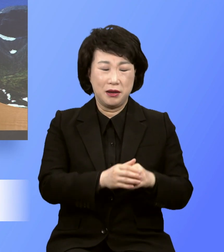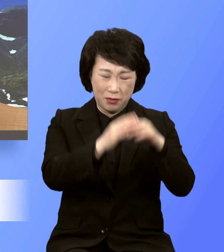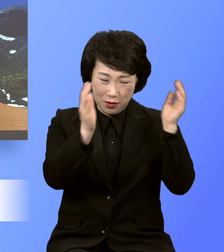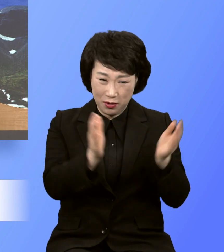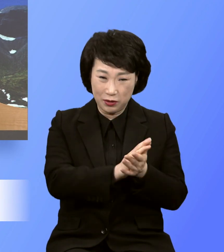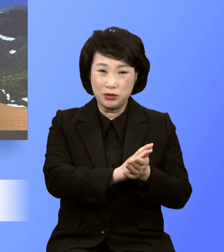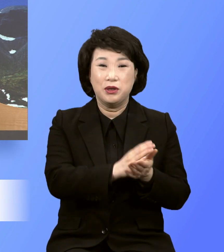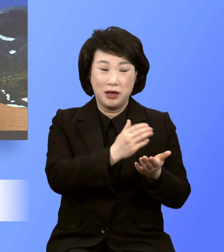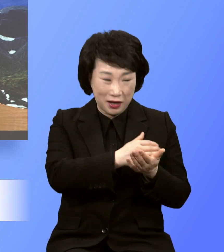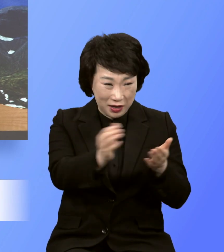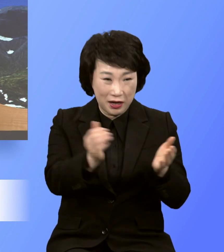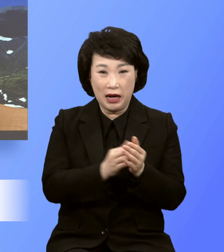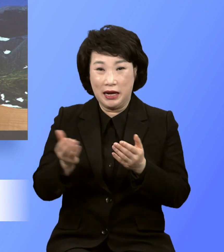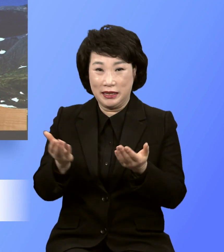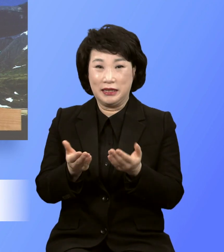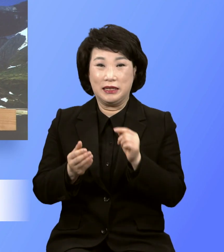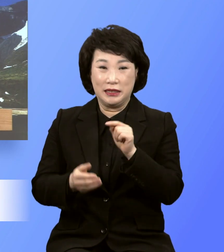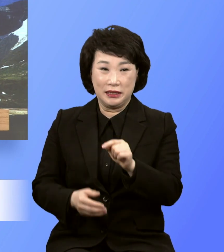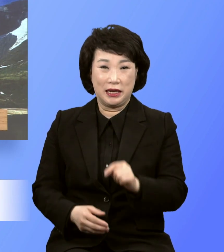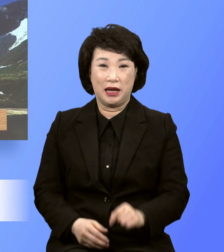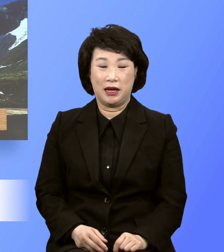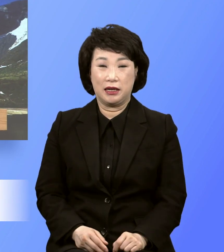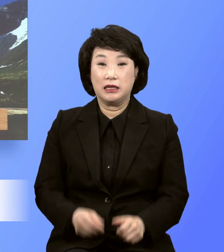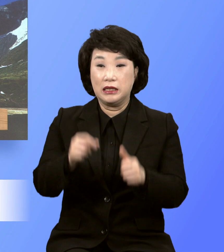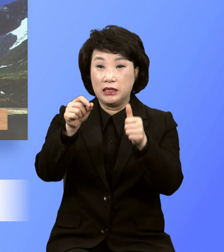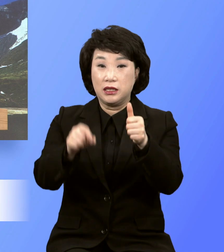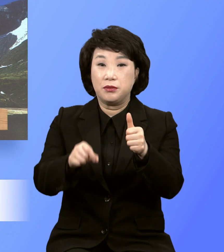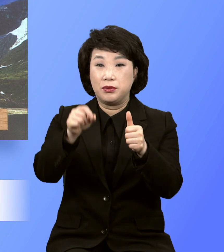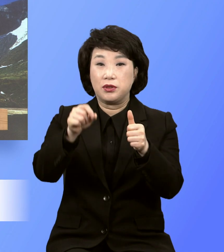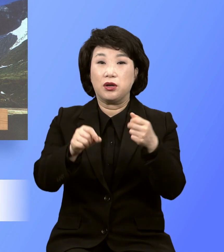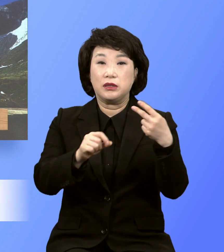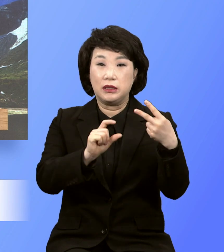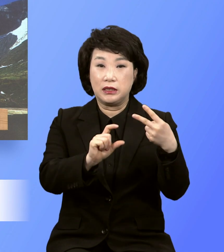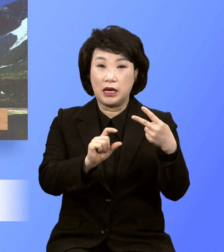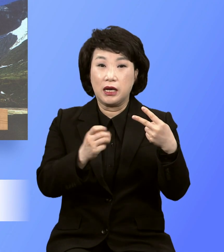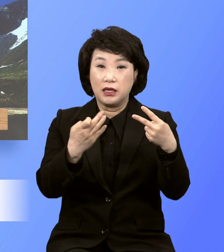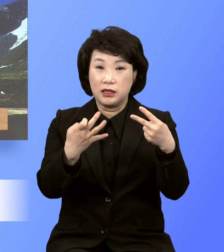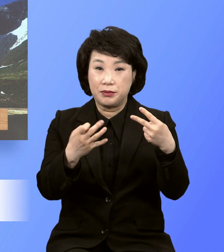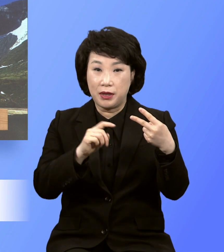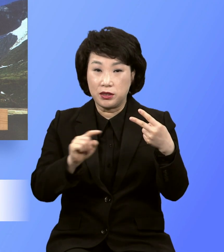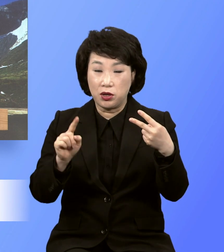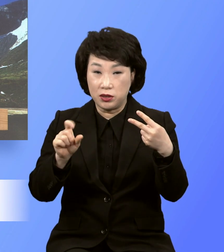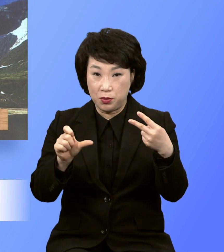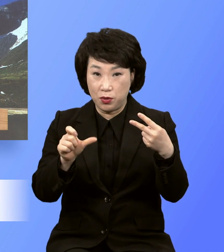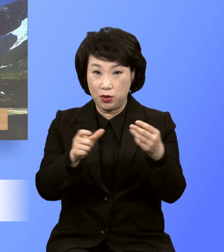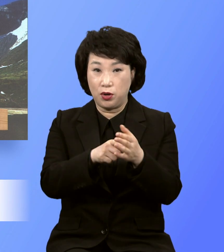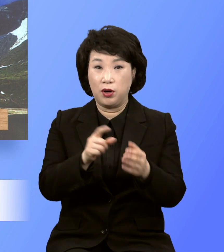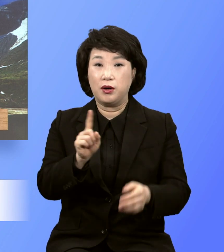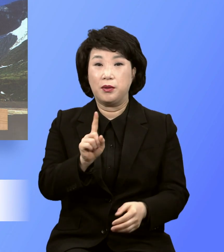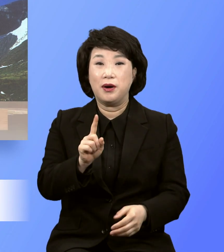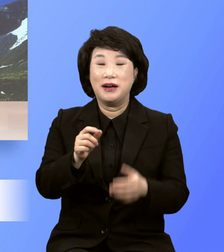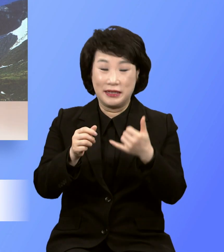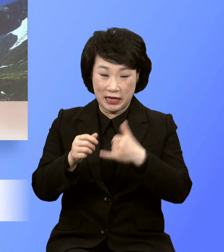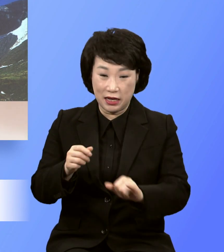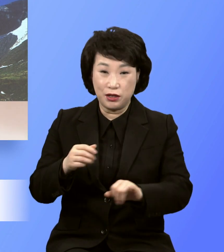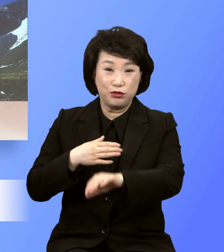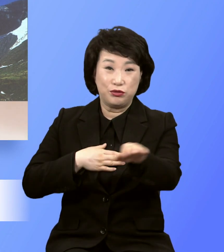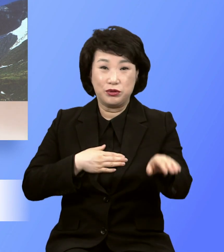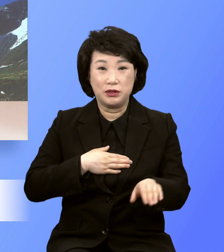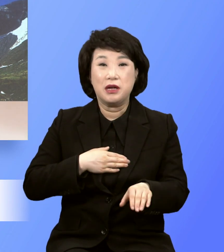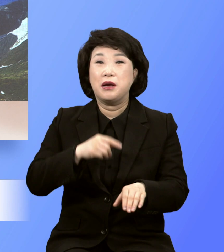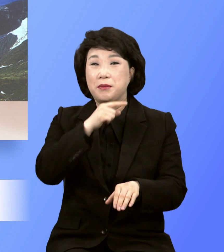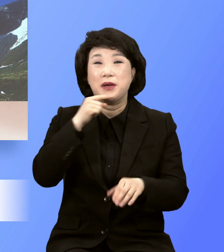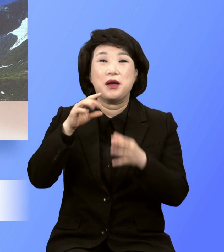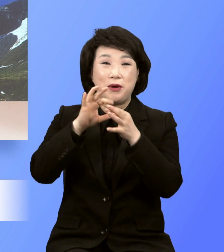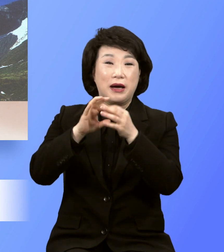멸하신 것이라고 했습니다. 히브리서 2장 14절로 15절에 자녀들은 혈육에